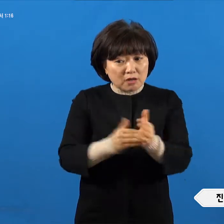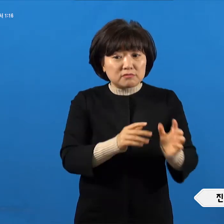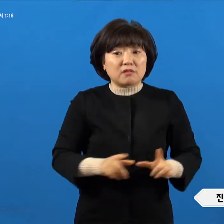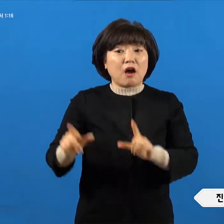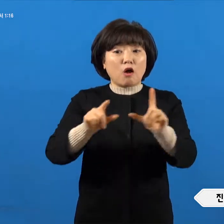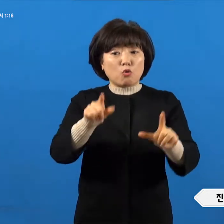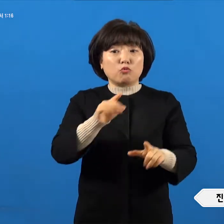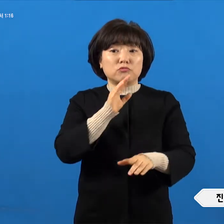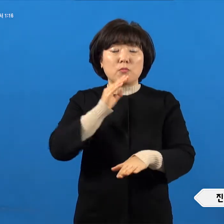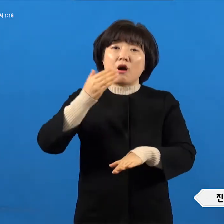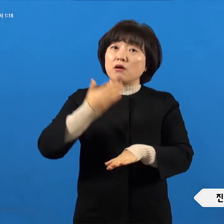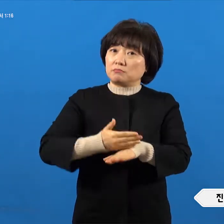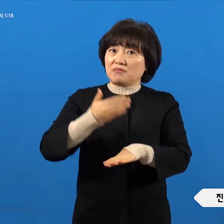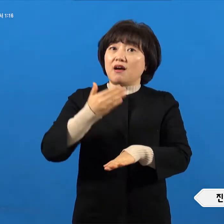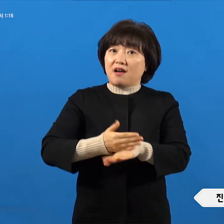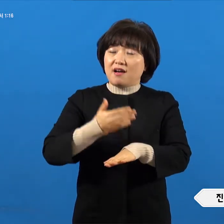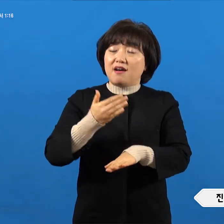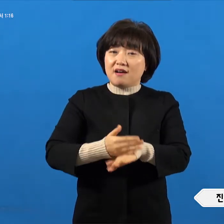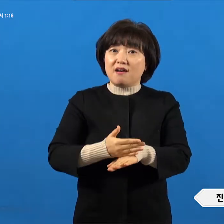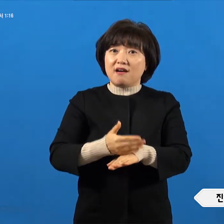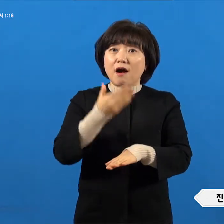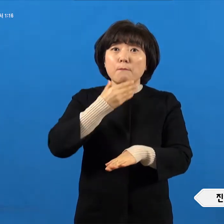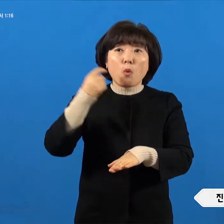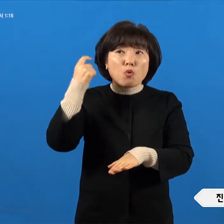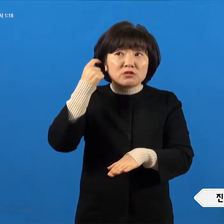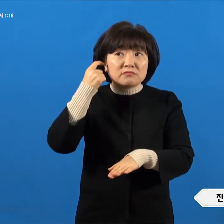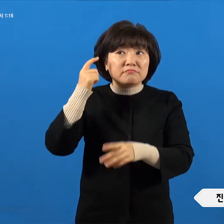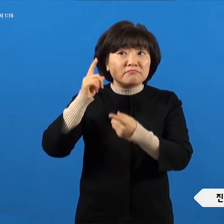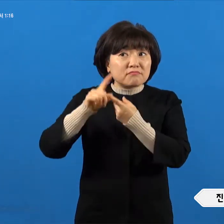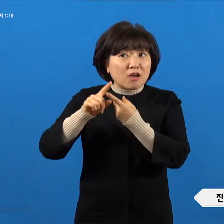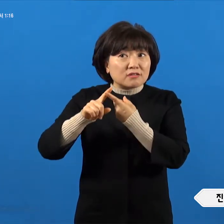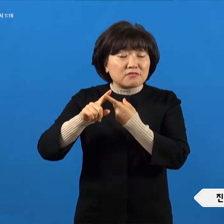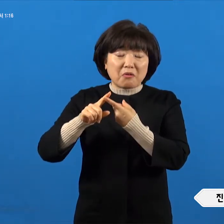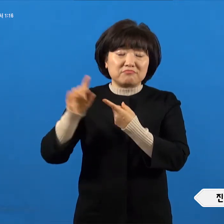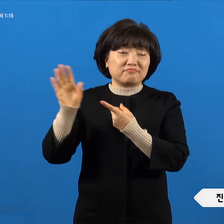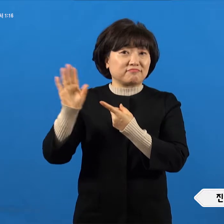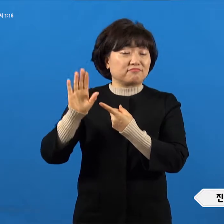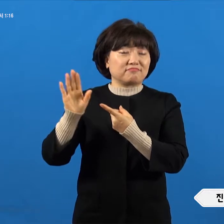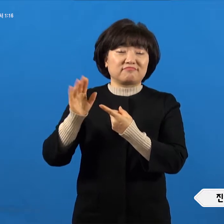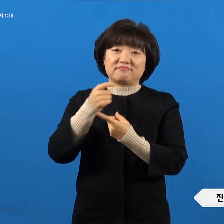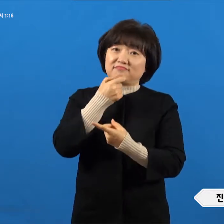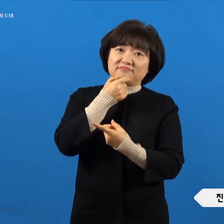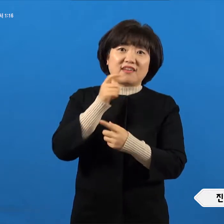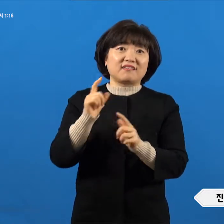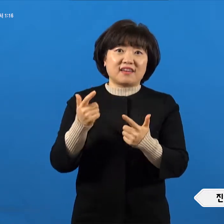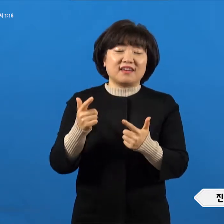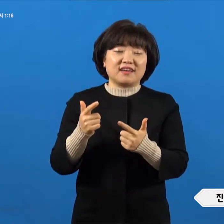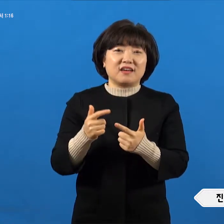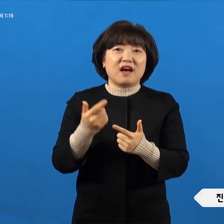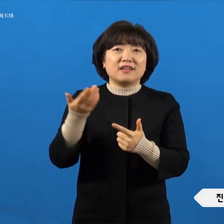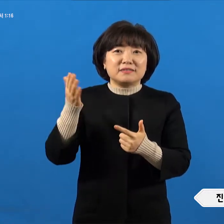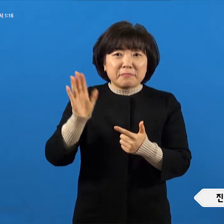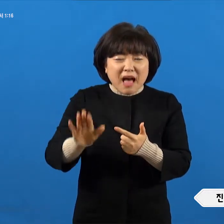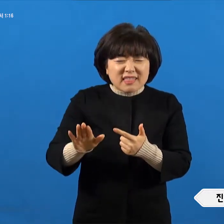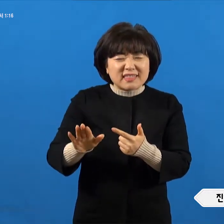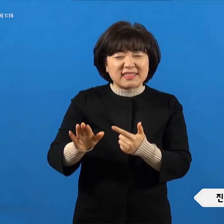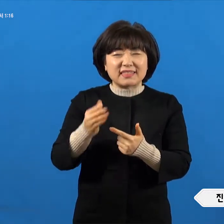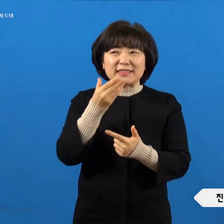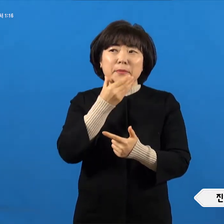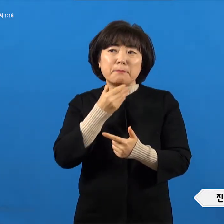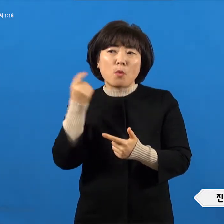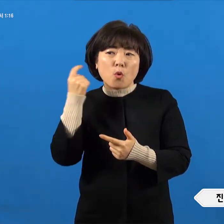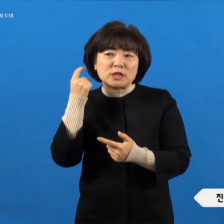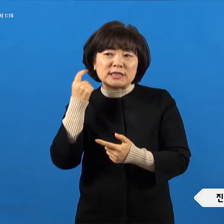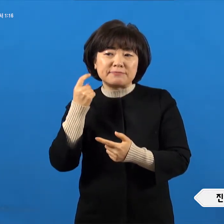것 감사하다고 생각합니다. 복음을 부인하진 않을지 모릅니다. 그러나 대놓고